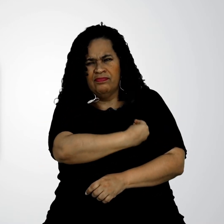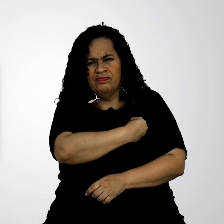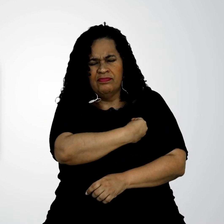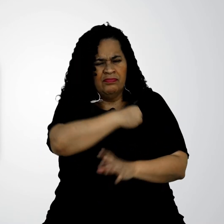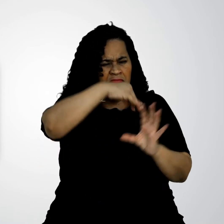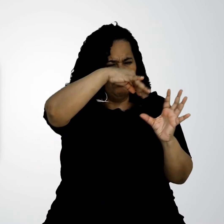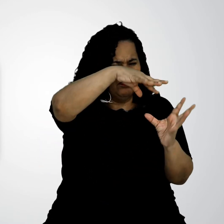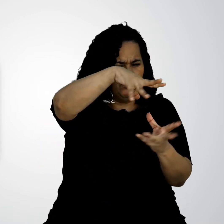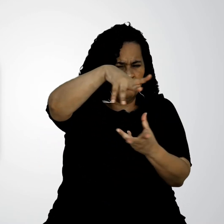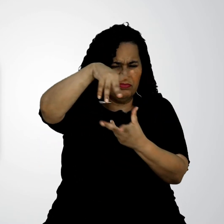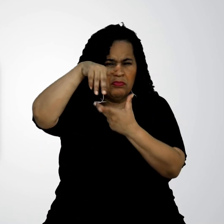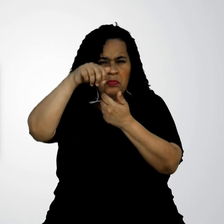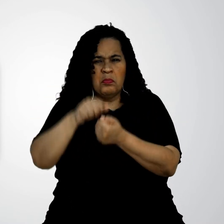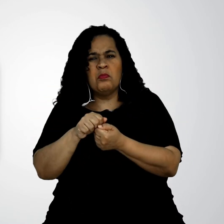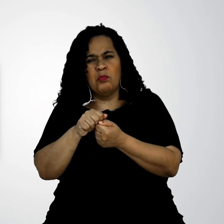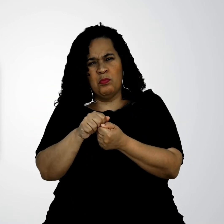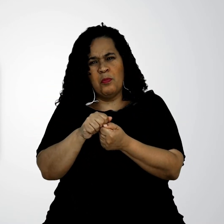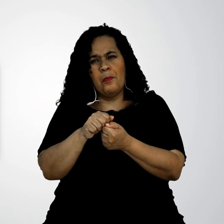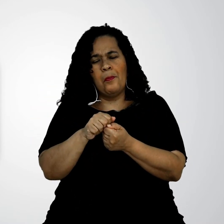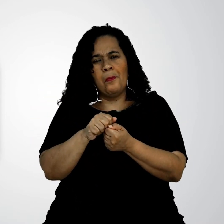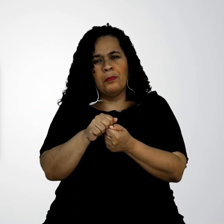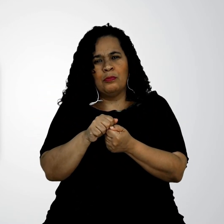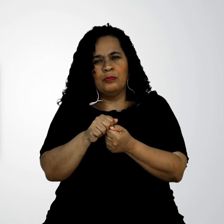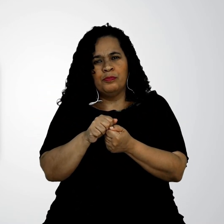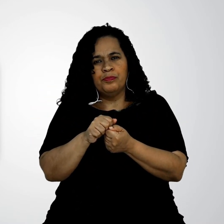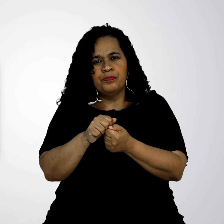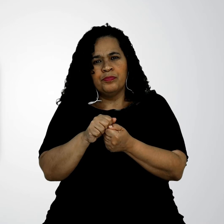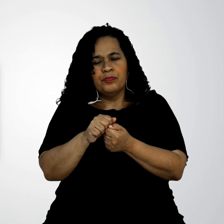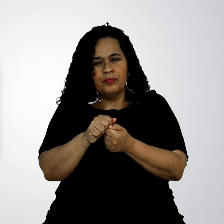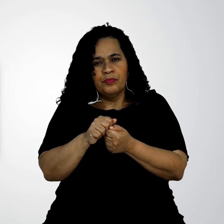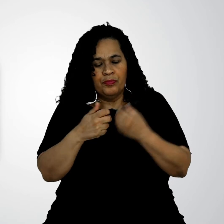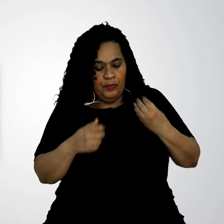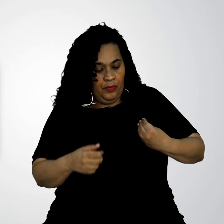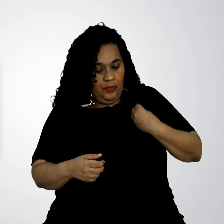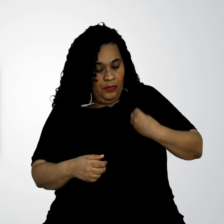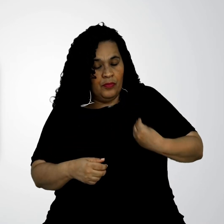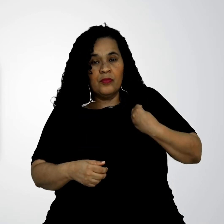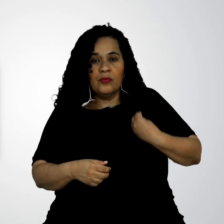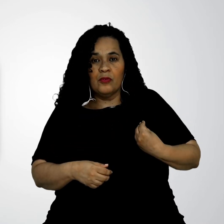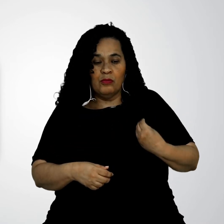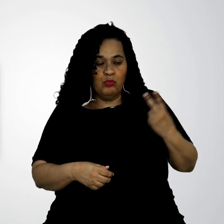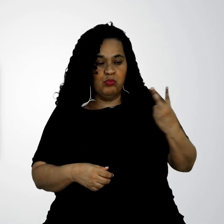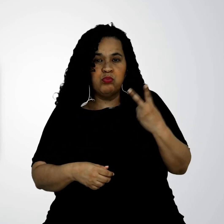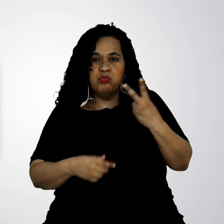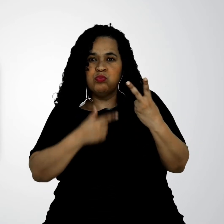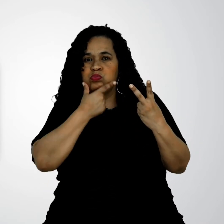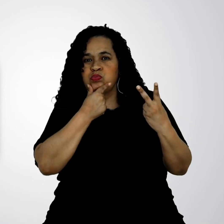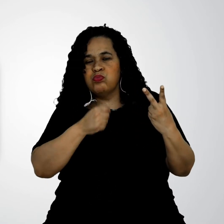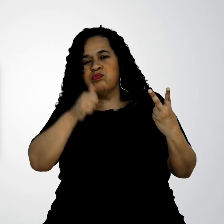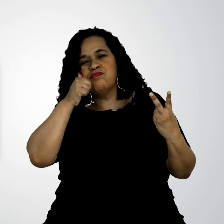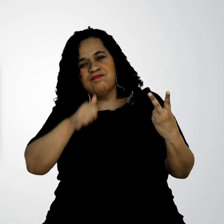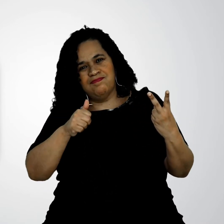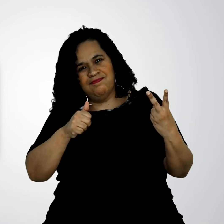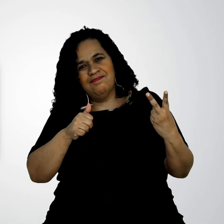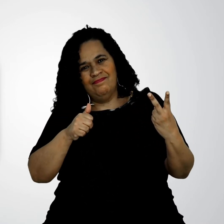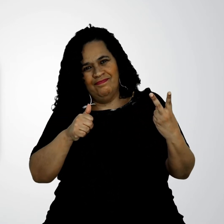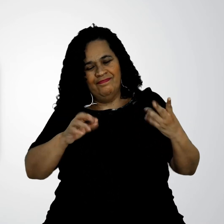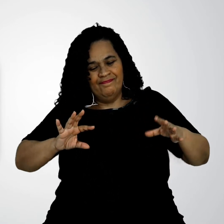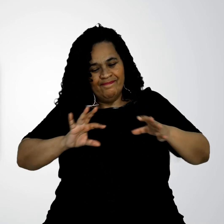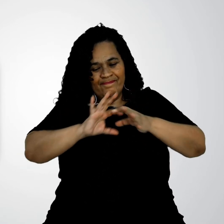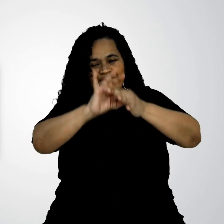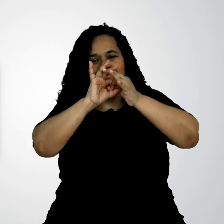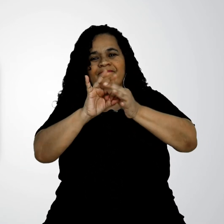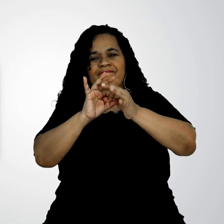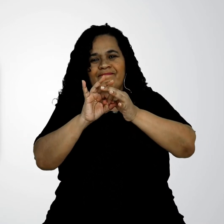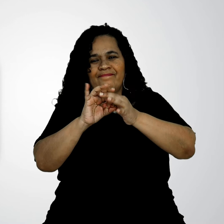A relação sexual, como a gente vê aqui, ela é feita para a vida conjugal. Não é para a vida independente, sozinho.